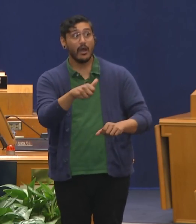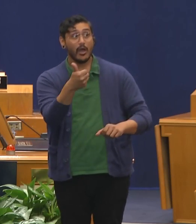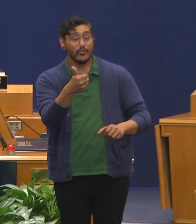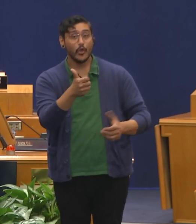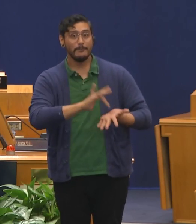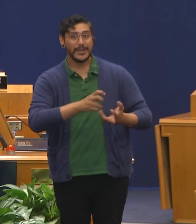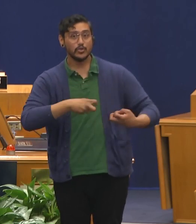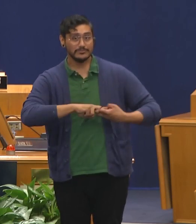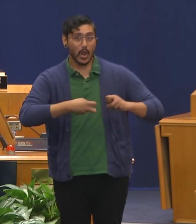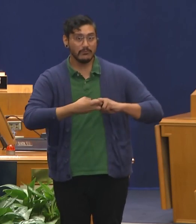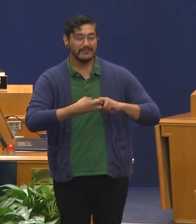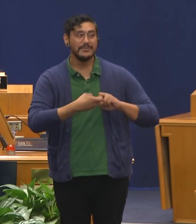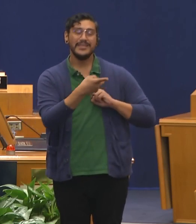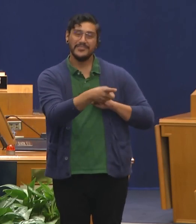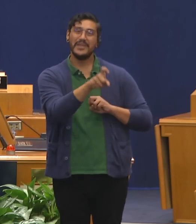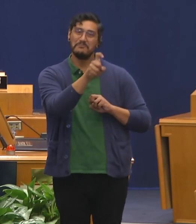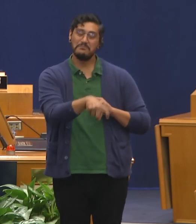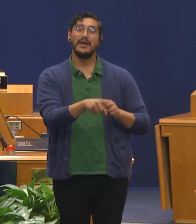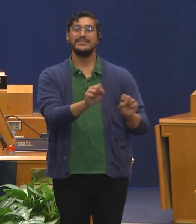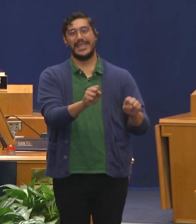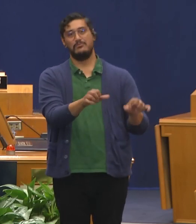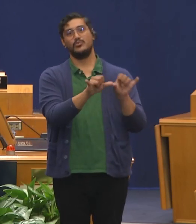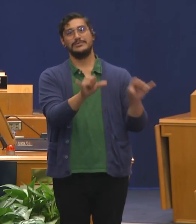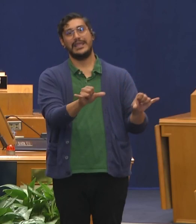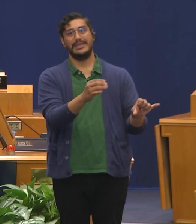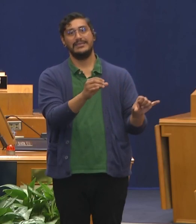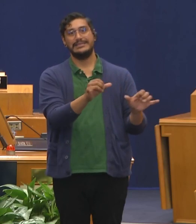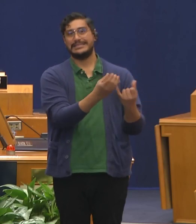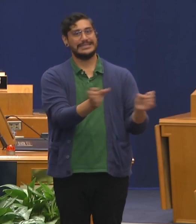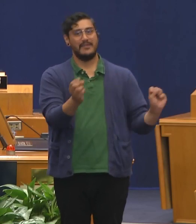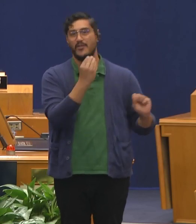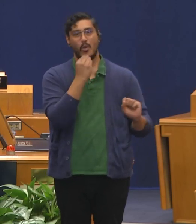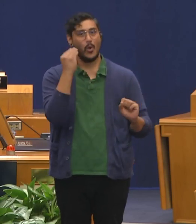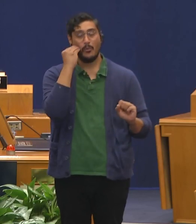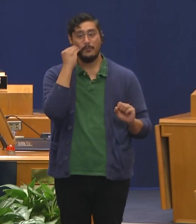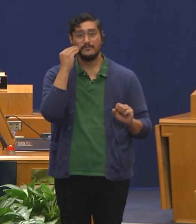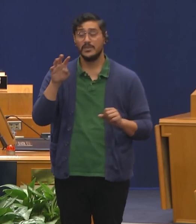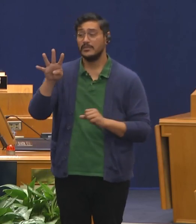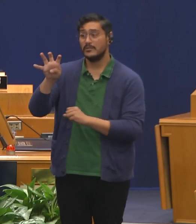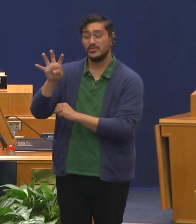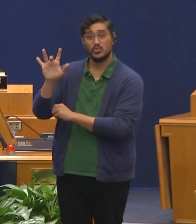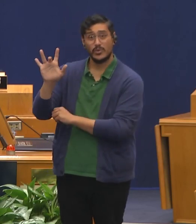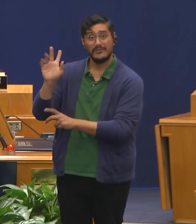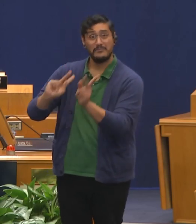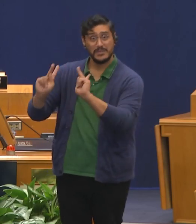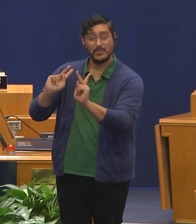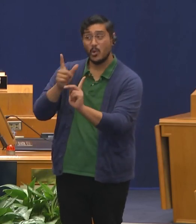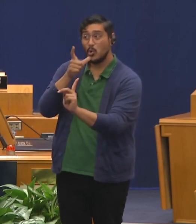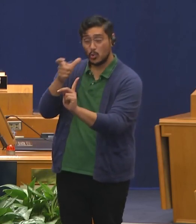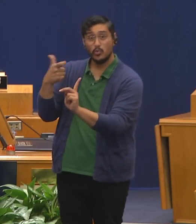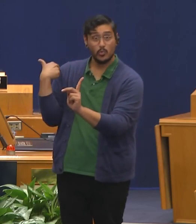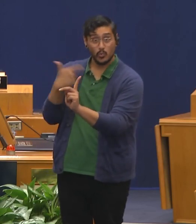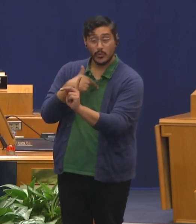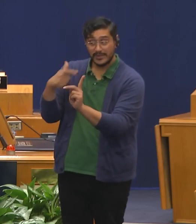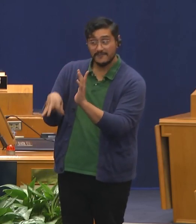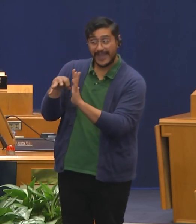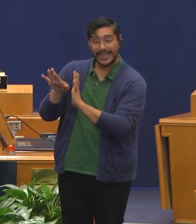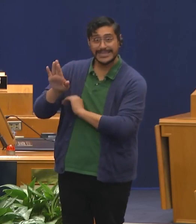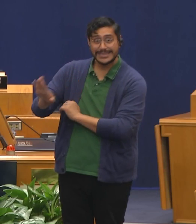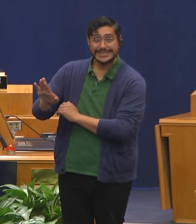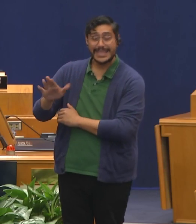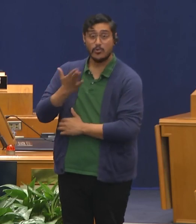puedan permanecer seguras en sus hogares. Para las 425 muertes en las que se ha identificado la raza